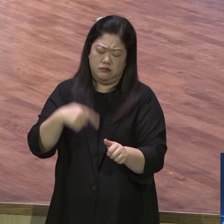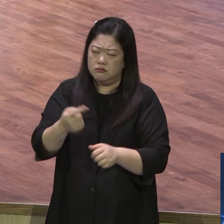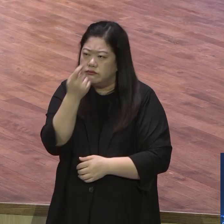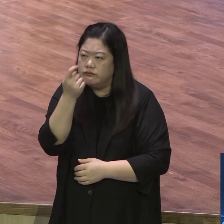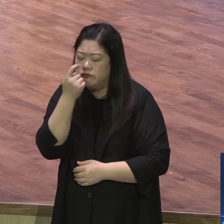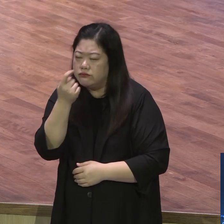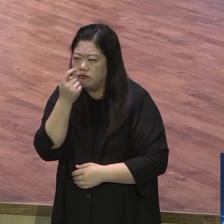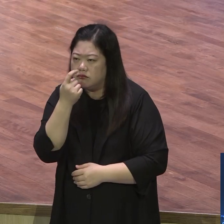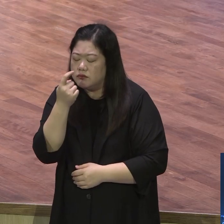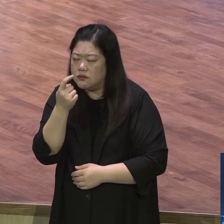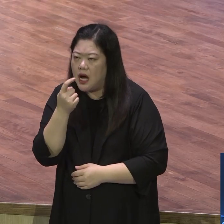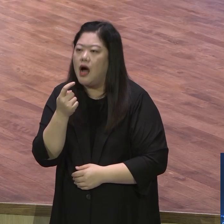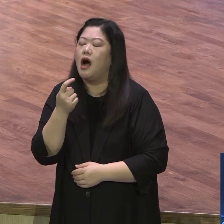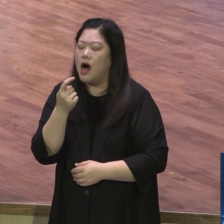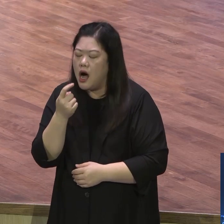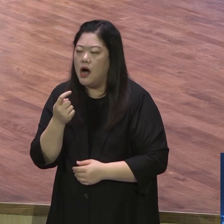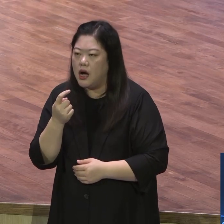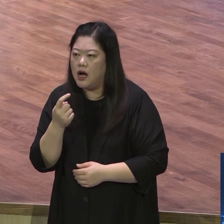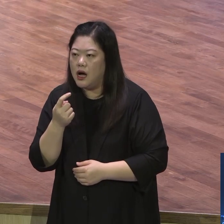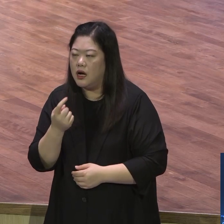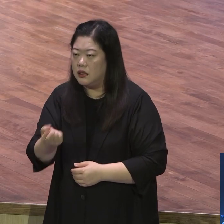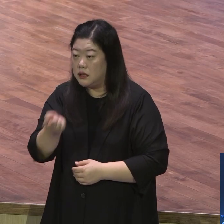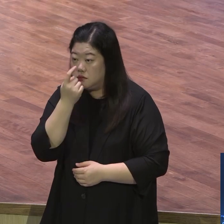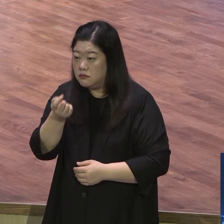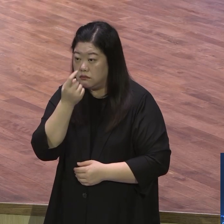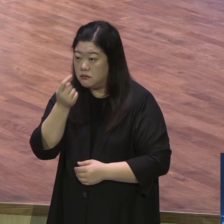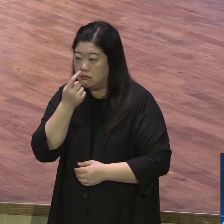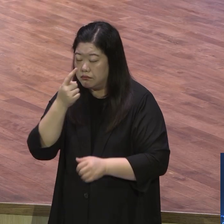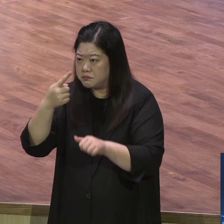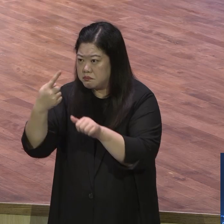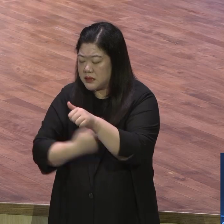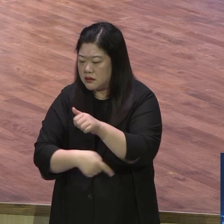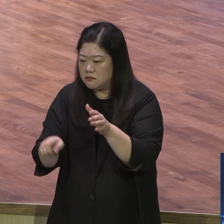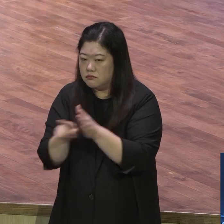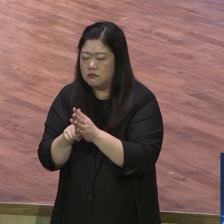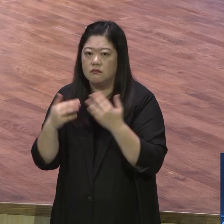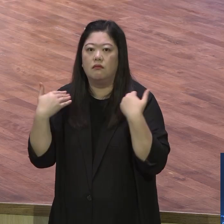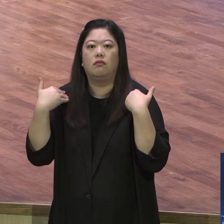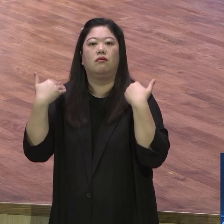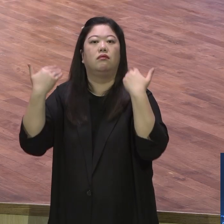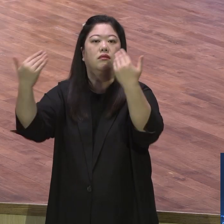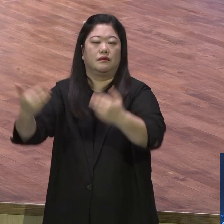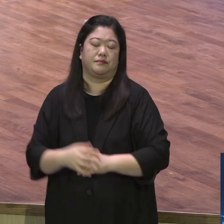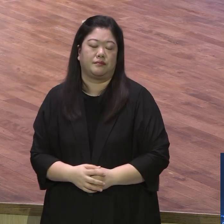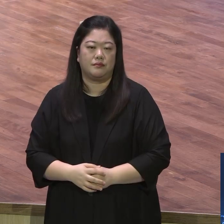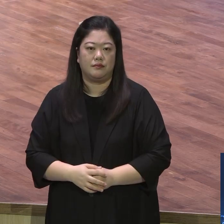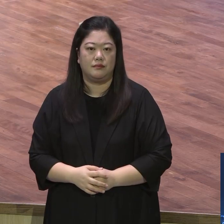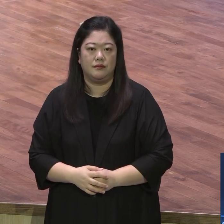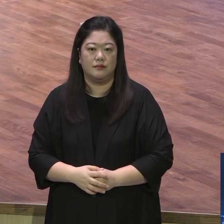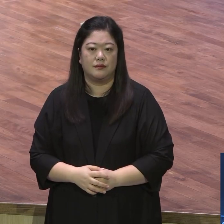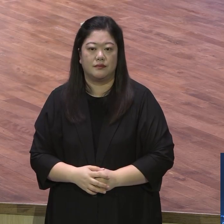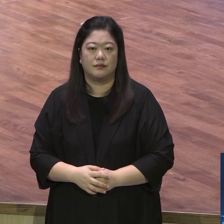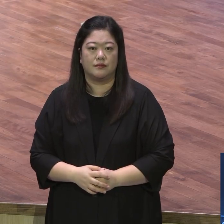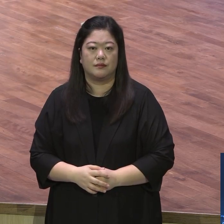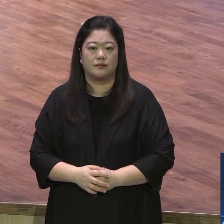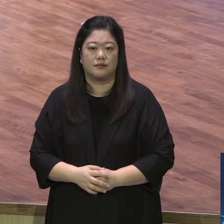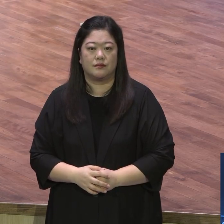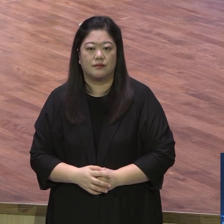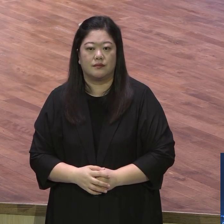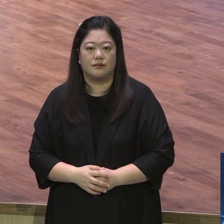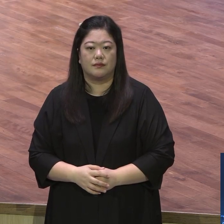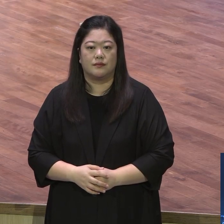예수가 예수가 누군지 아는 것에서 시작된 거예요 신앙생활의 가장 큰 실패는 뭐냐 예수